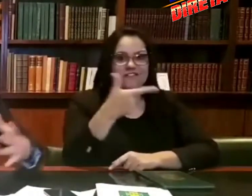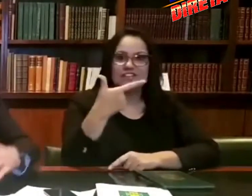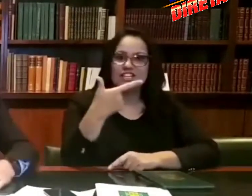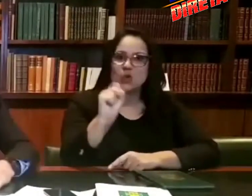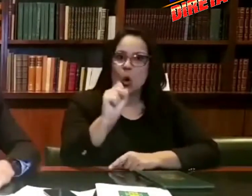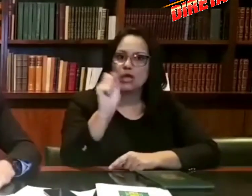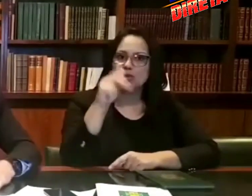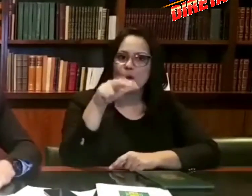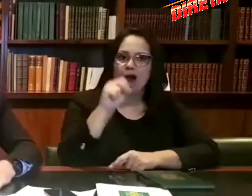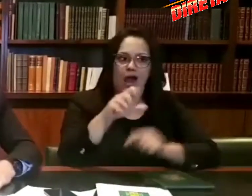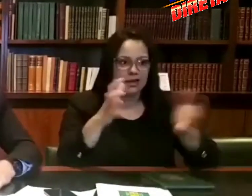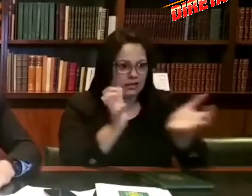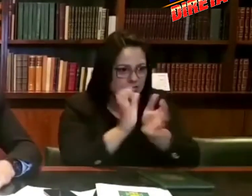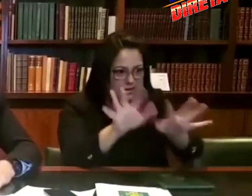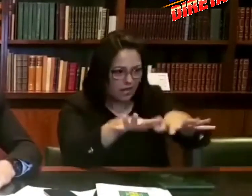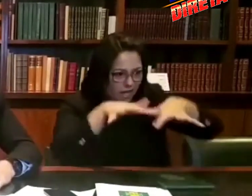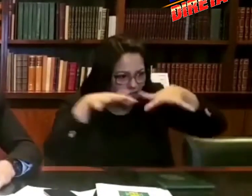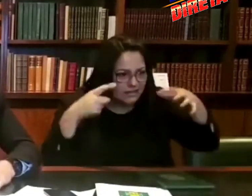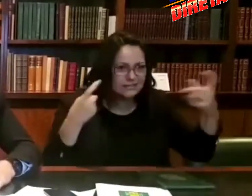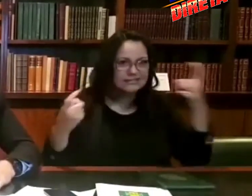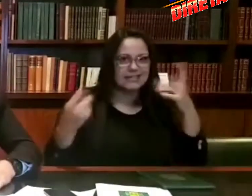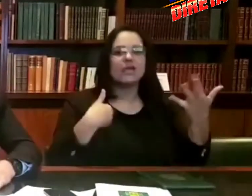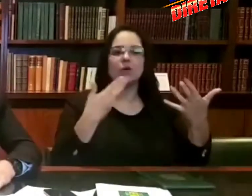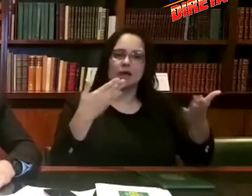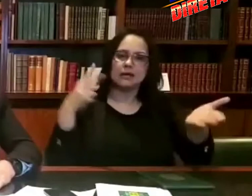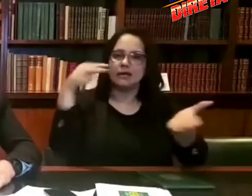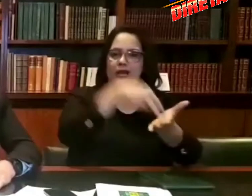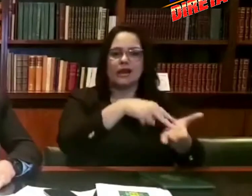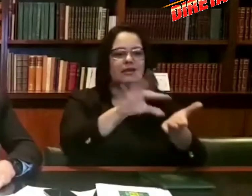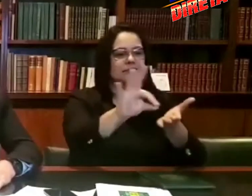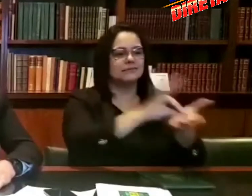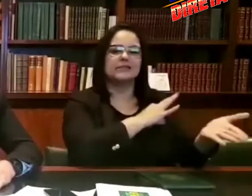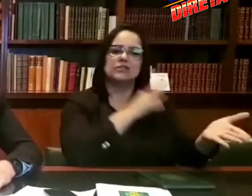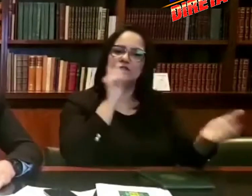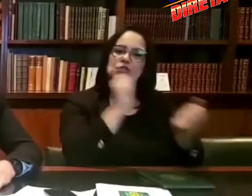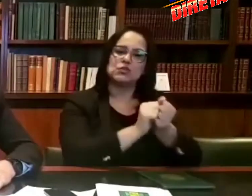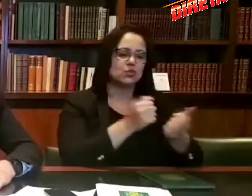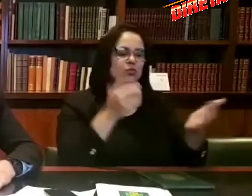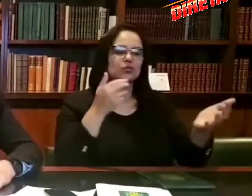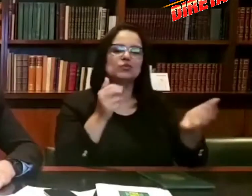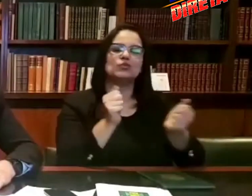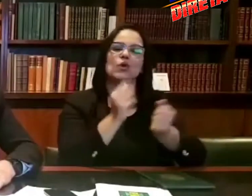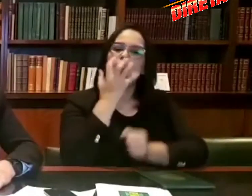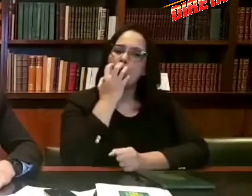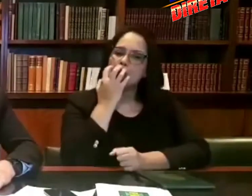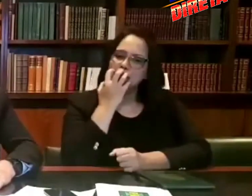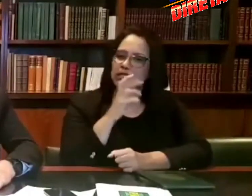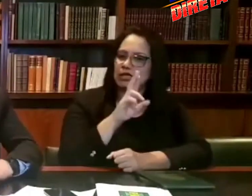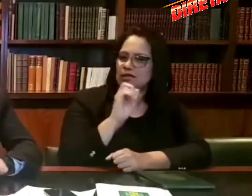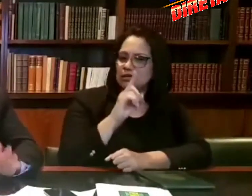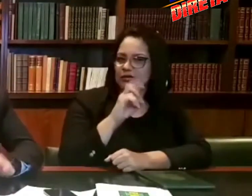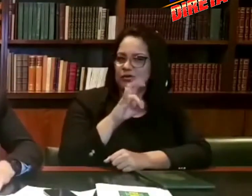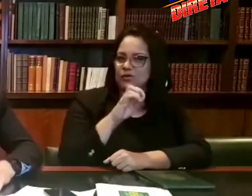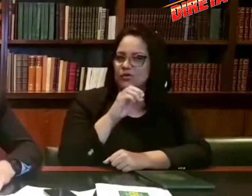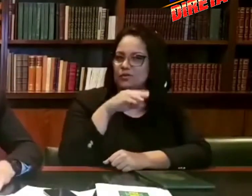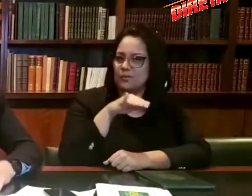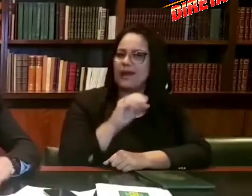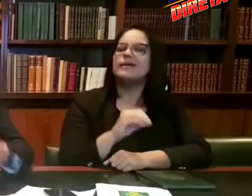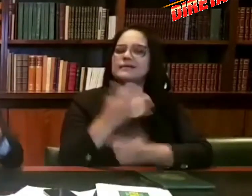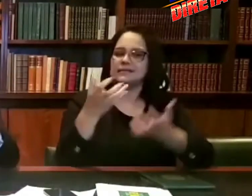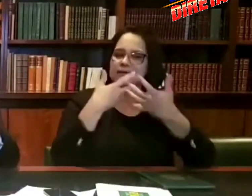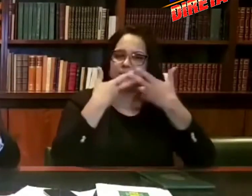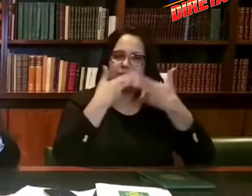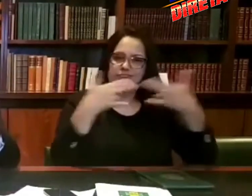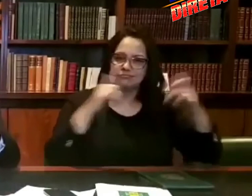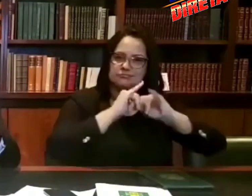naquela arena ali, né? Pretendo lá sancionar o projeto de lei na mesa lá do presidente da Câmara, Rodrigo Maia, e para a gente dar essa boa notícia à